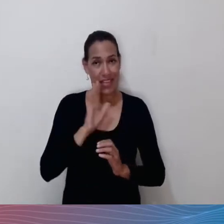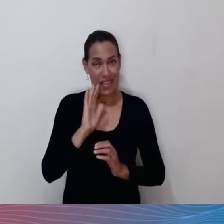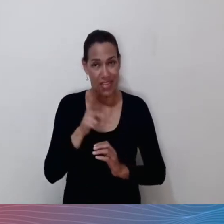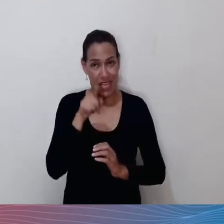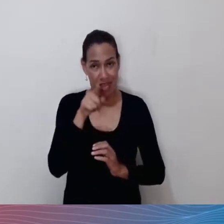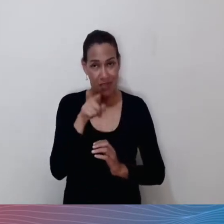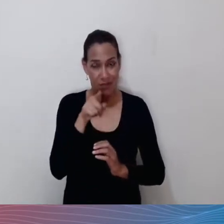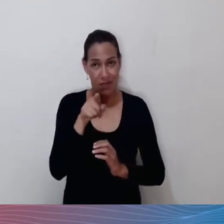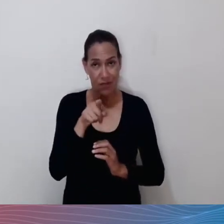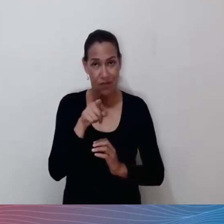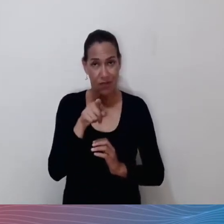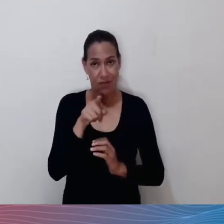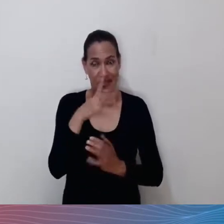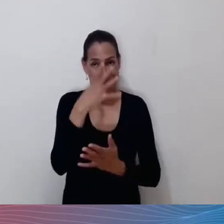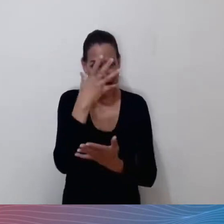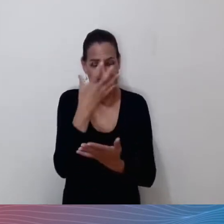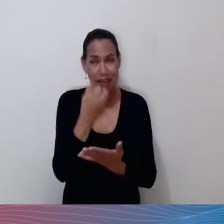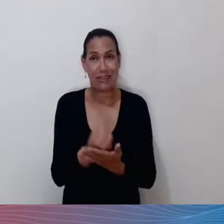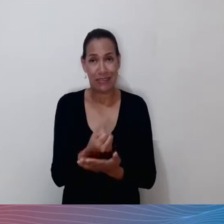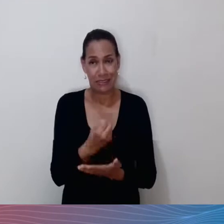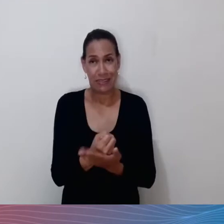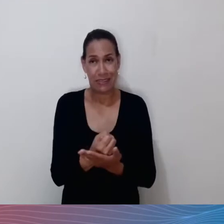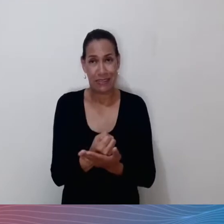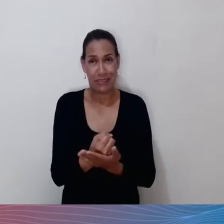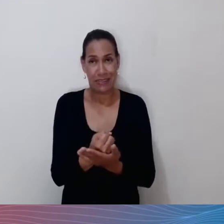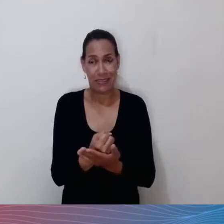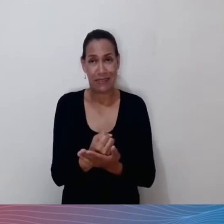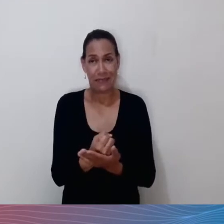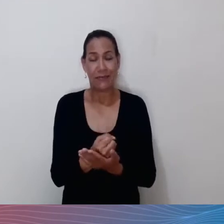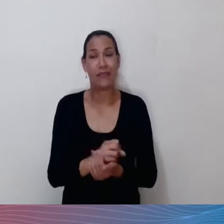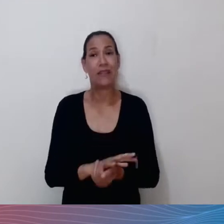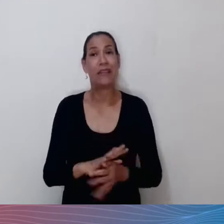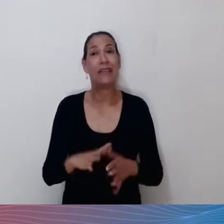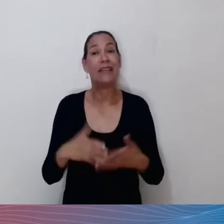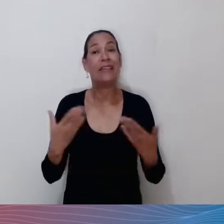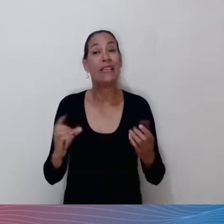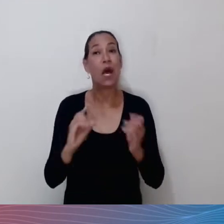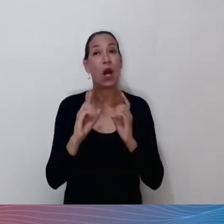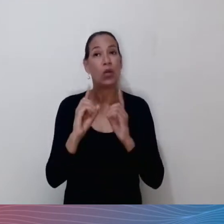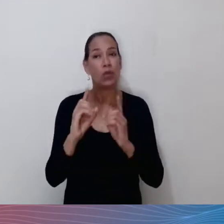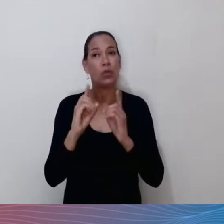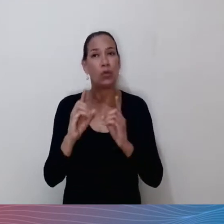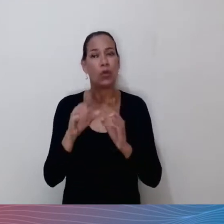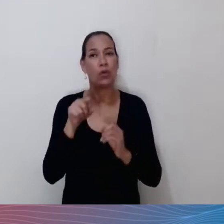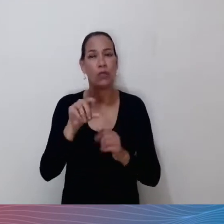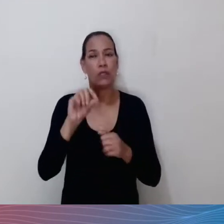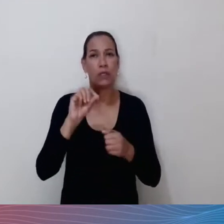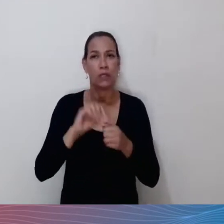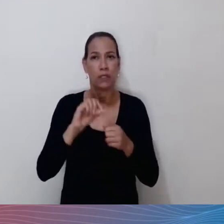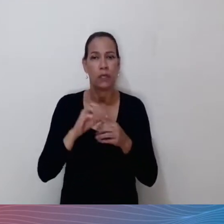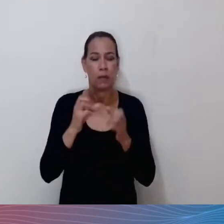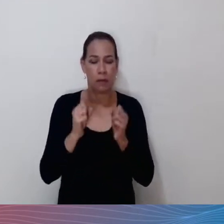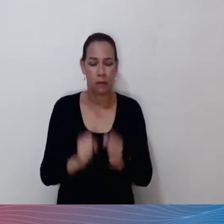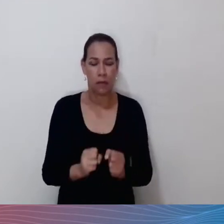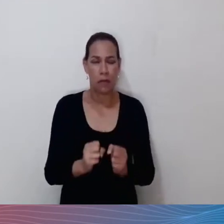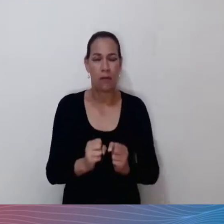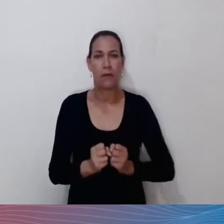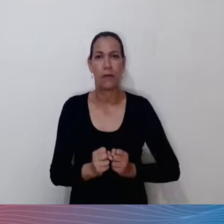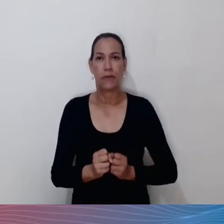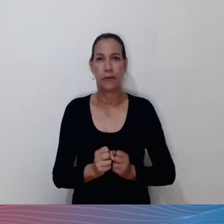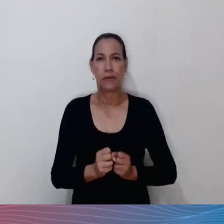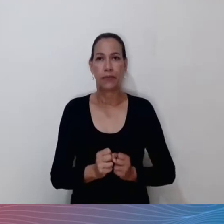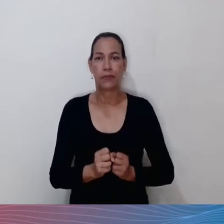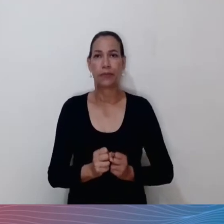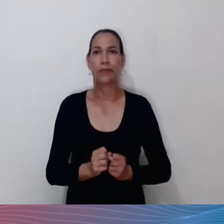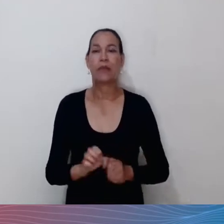te deu habilidades e capacidade de funcionar. Mas aqui é inverso, em Efésios 4 é inverso. Aí,